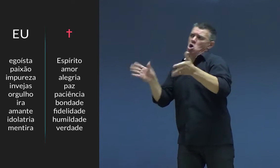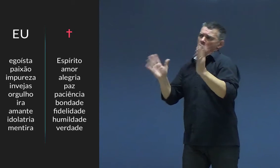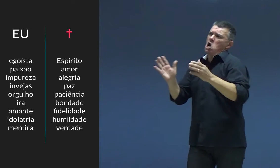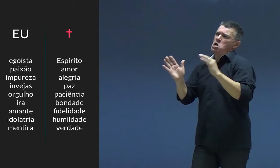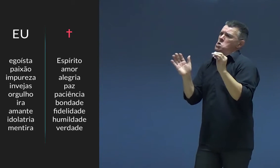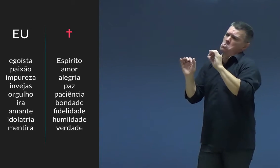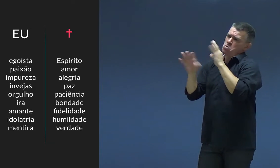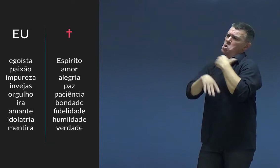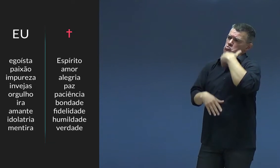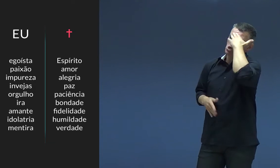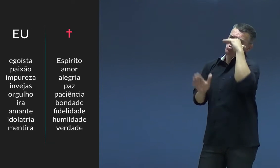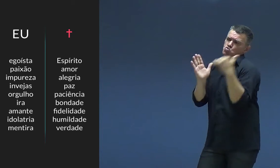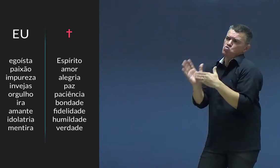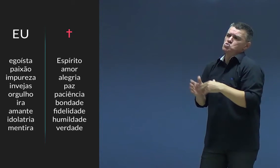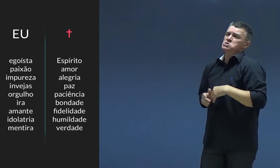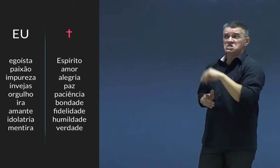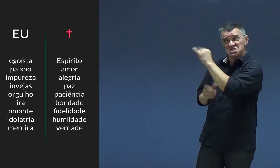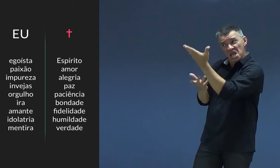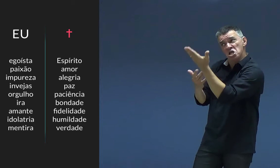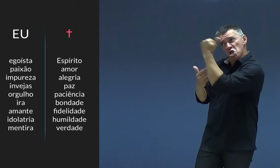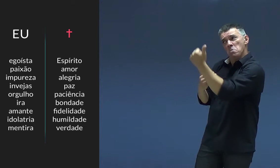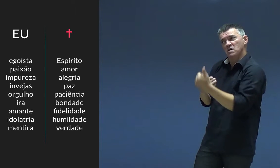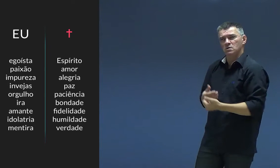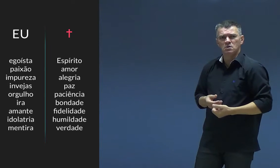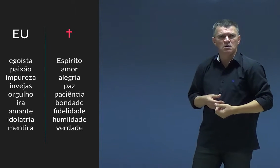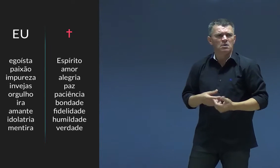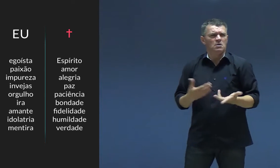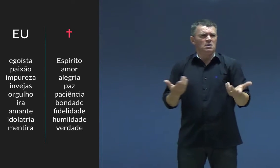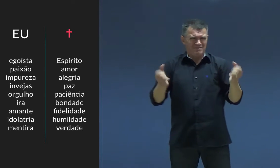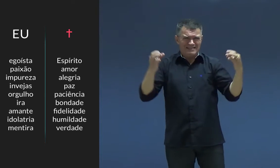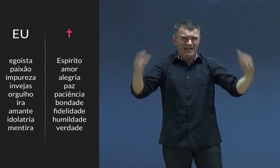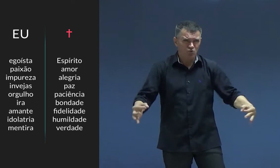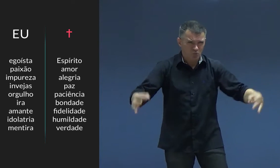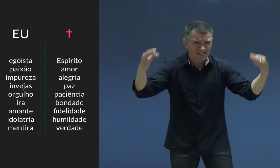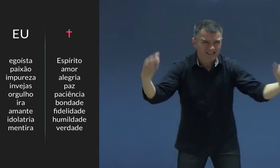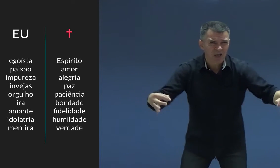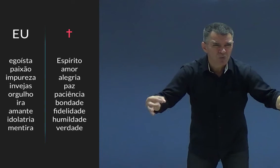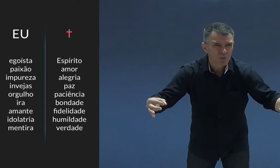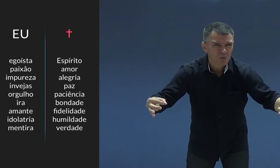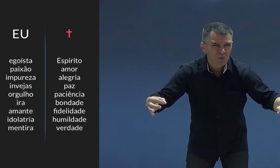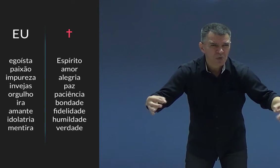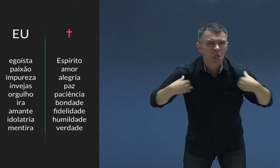Né? Eu já viajei, fui em vários lugares, eu sei de tudo, me chama. Tá certo assim?